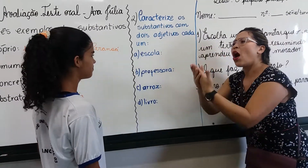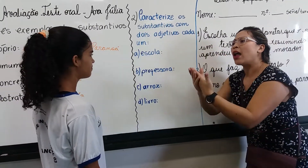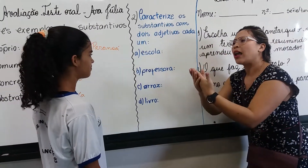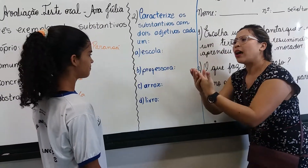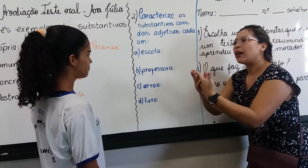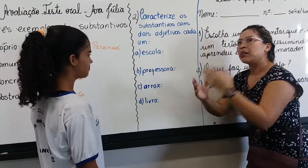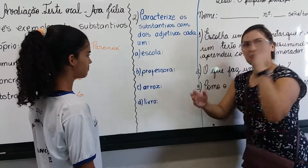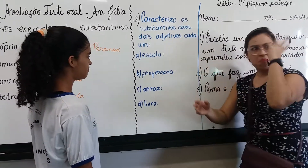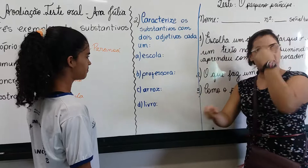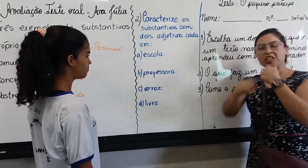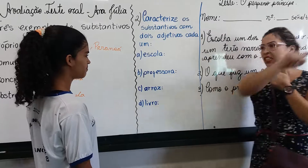Escola. Bonita?